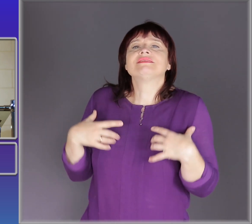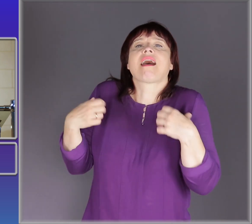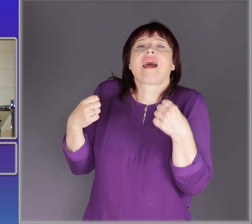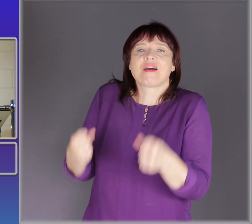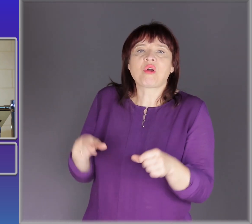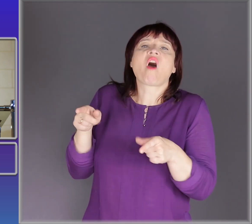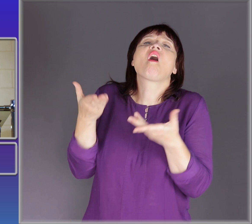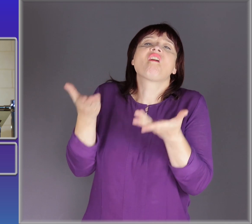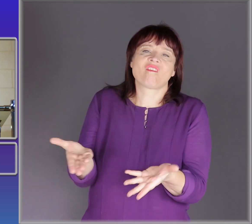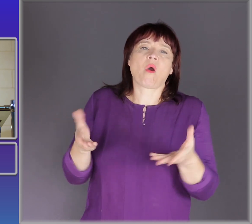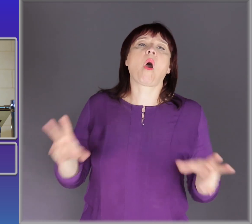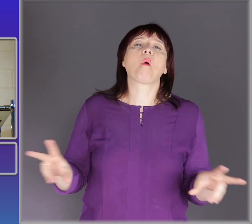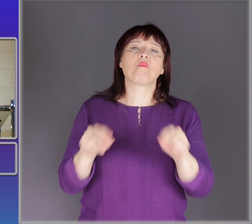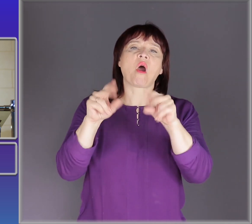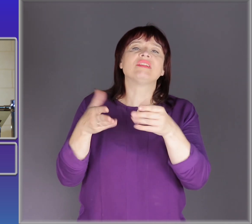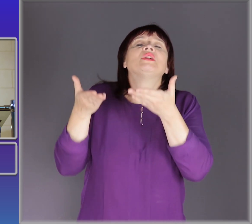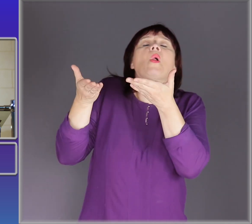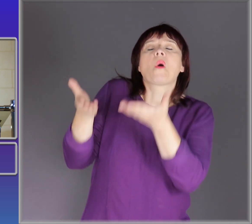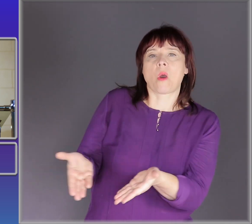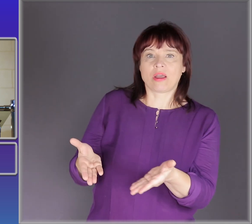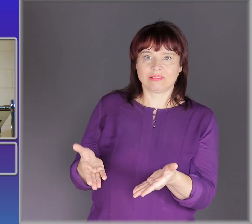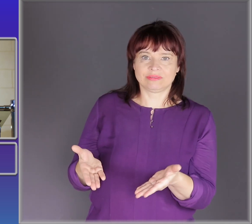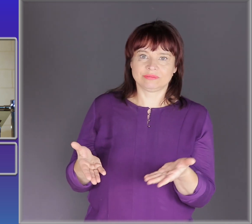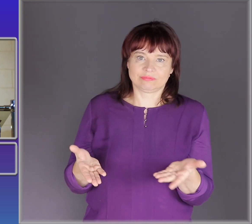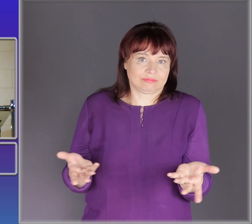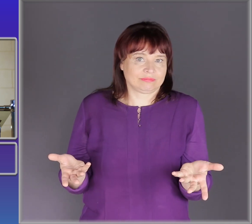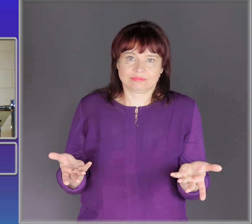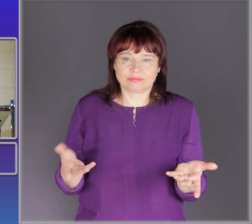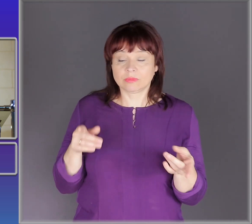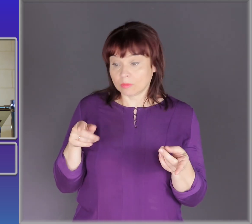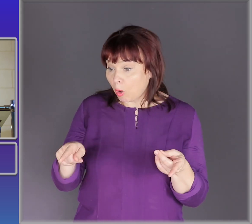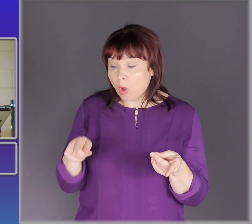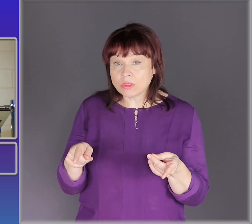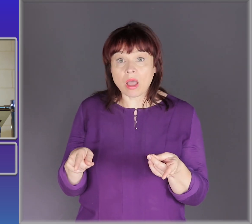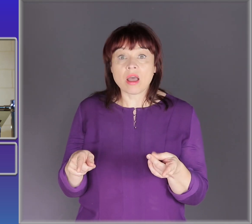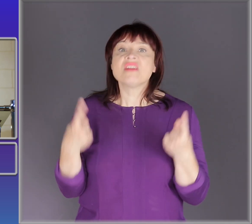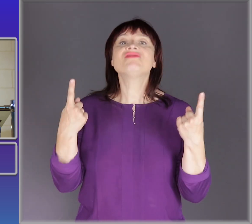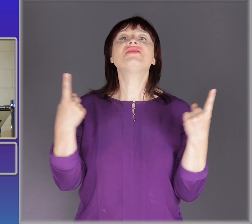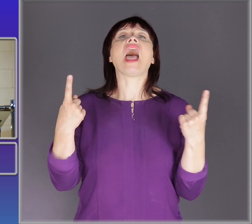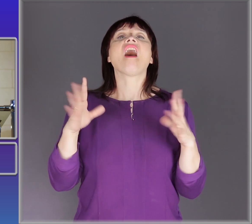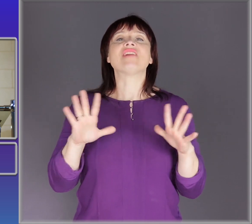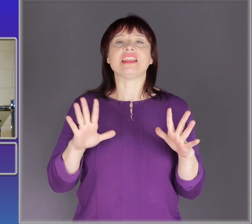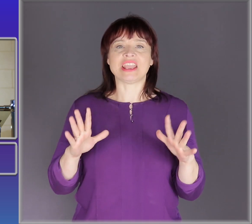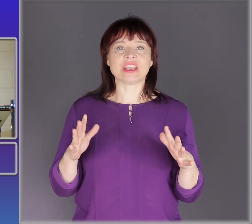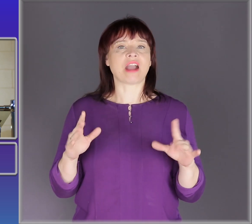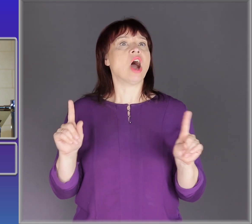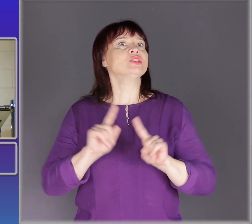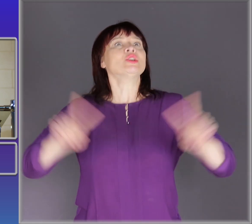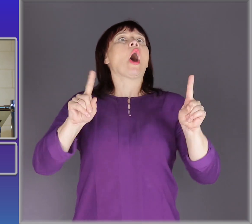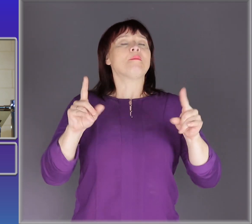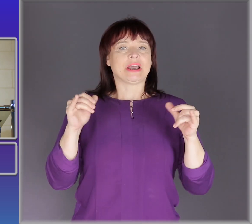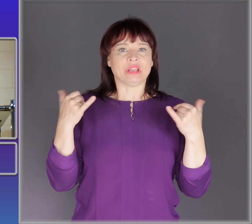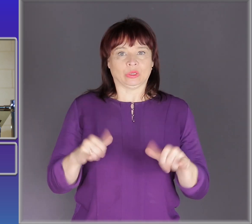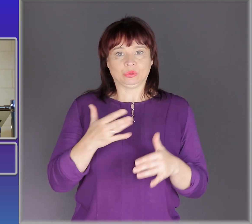может быть это не великое чудо как вы считаете я не вознесся на небо может быть это не было абсолютно